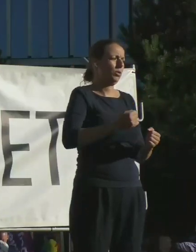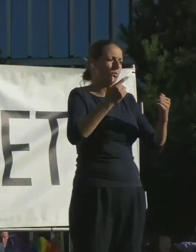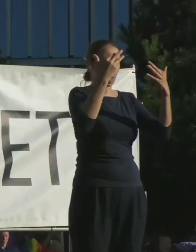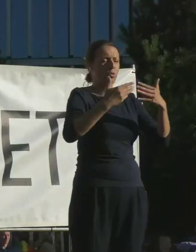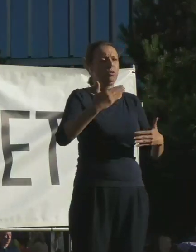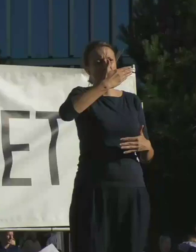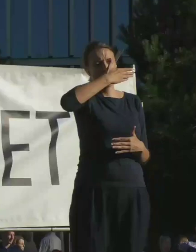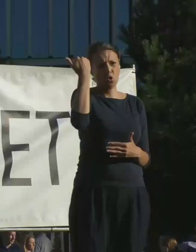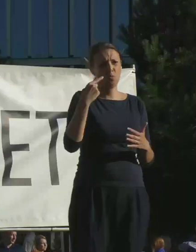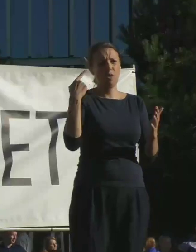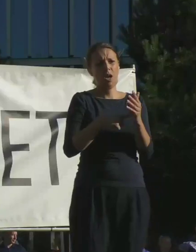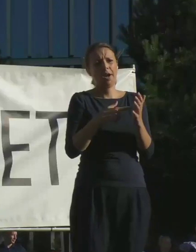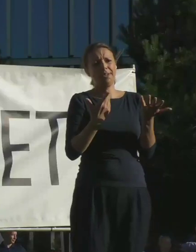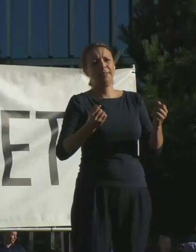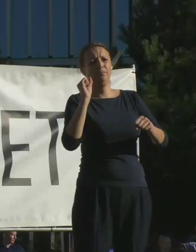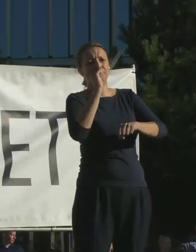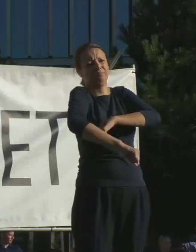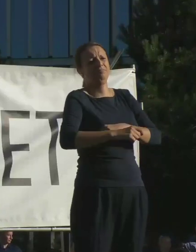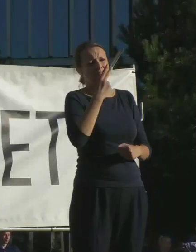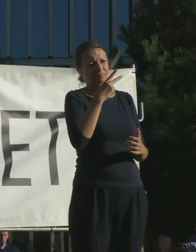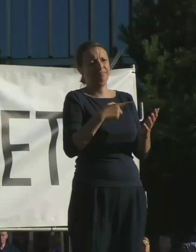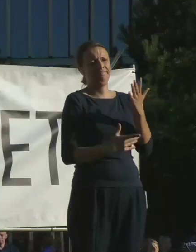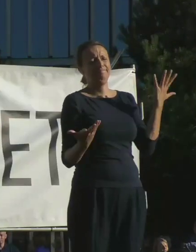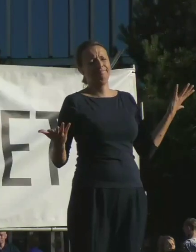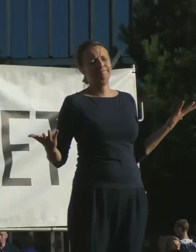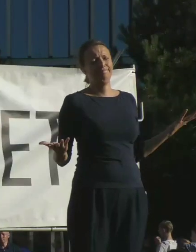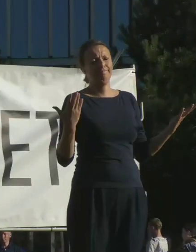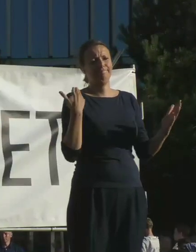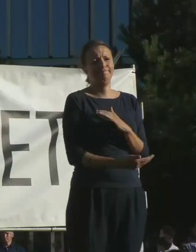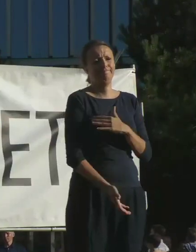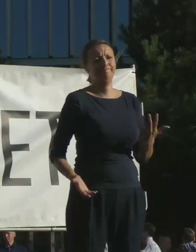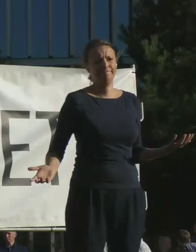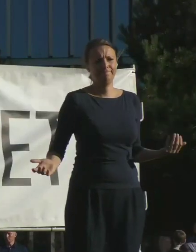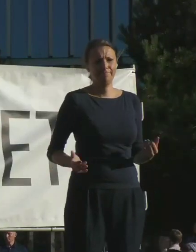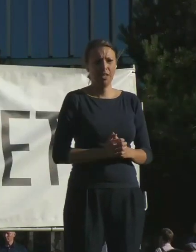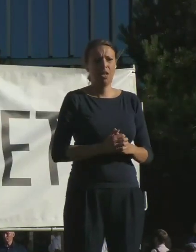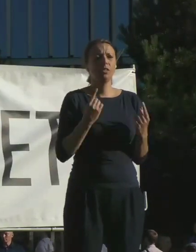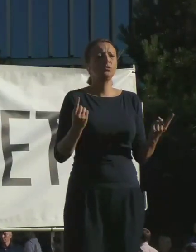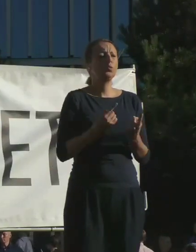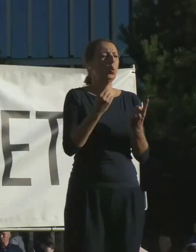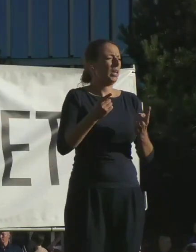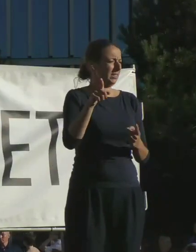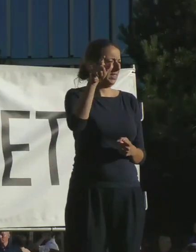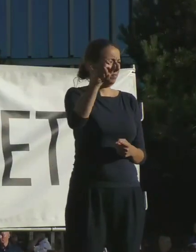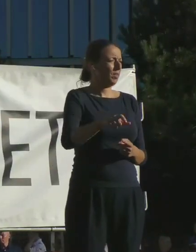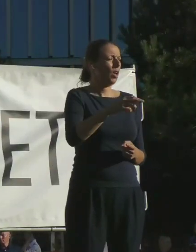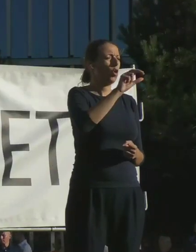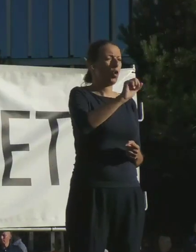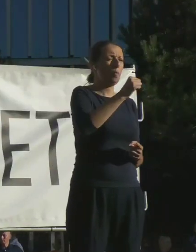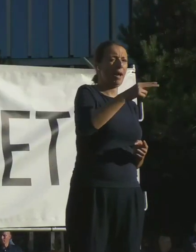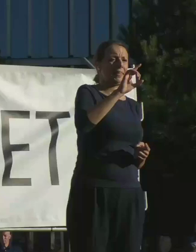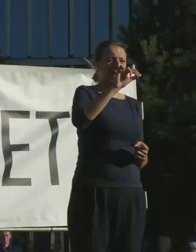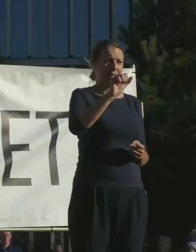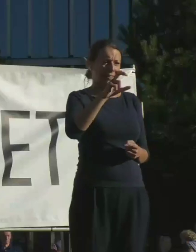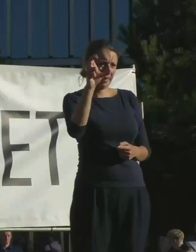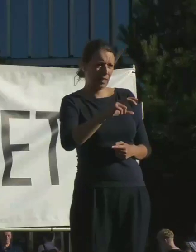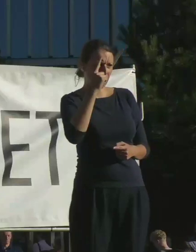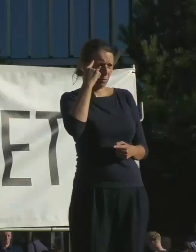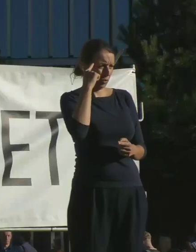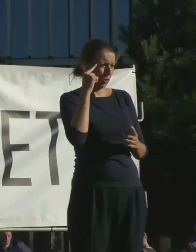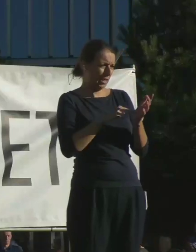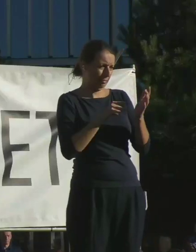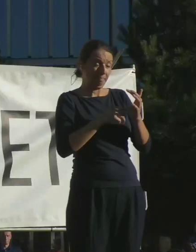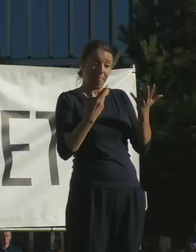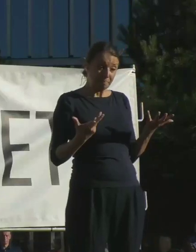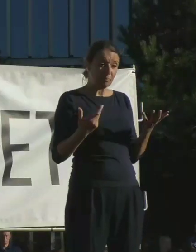Chciałbym jeszcze powiedzieć, bo sprawa Romana Giertycha to jest bardzo, z punktu widzenia jakości polityki w Polsce,